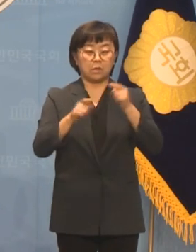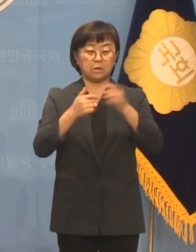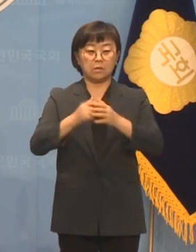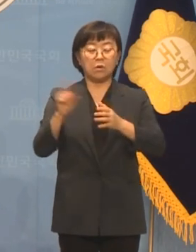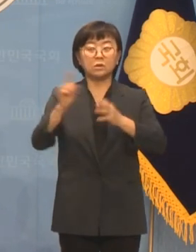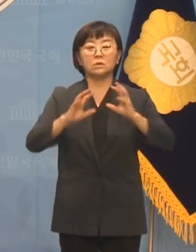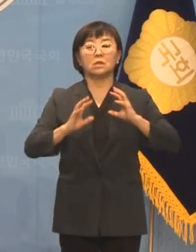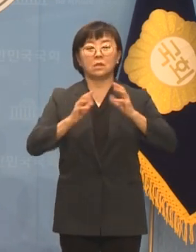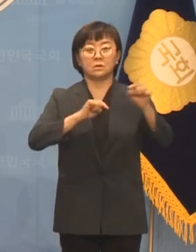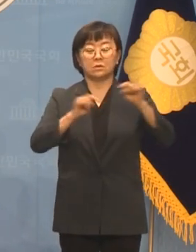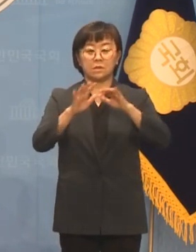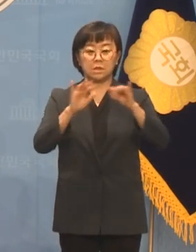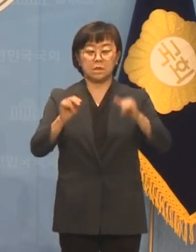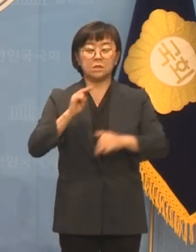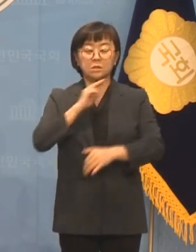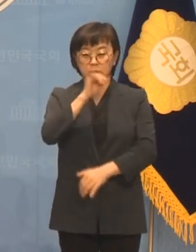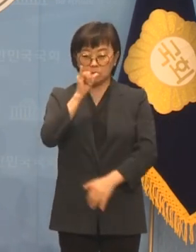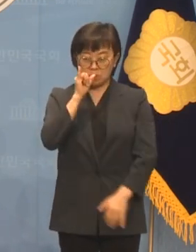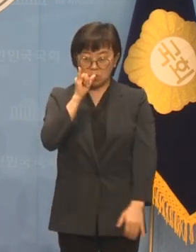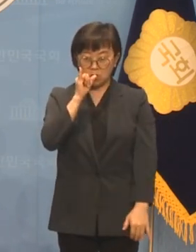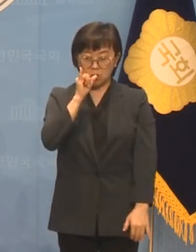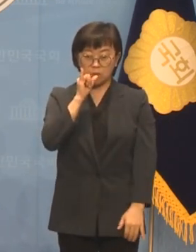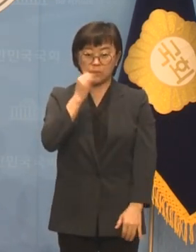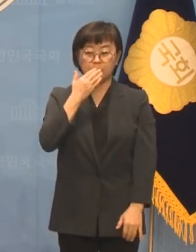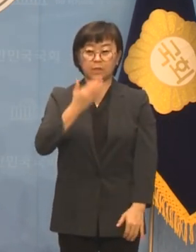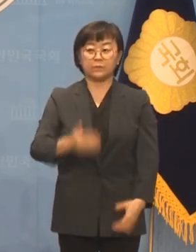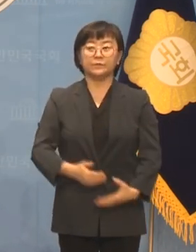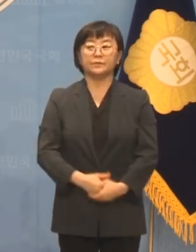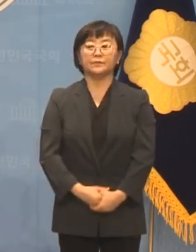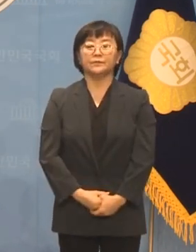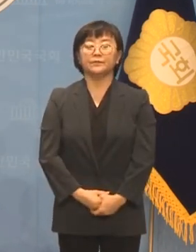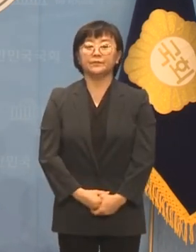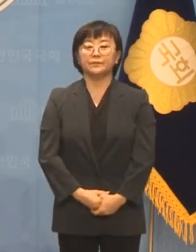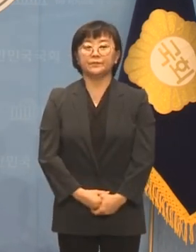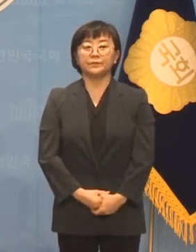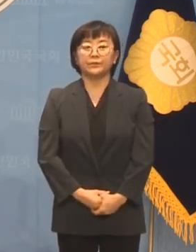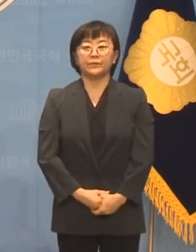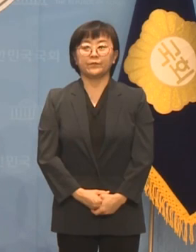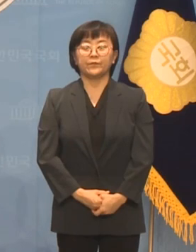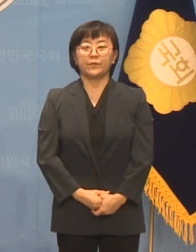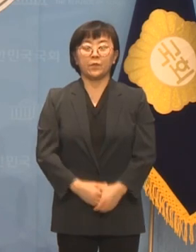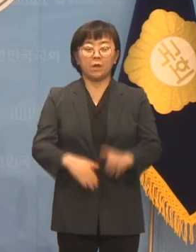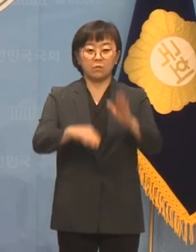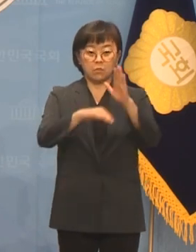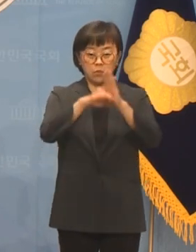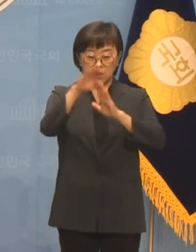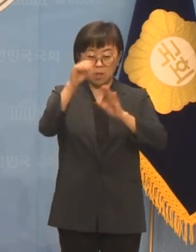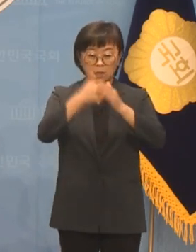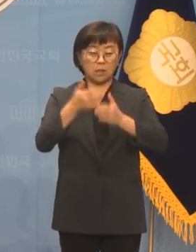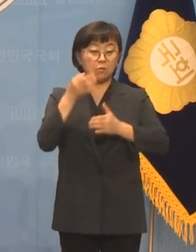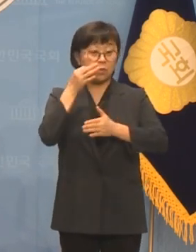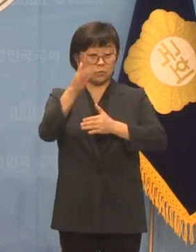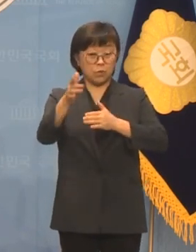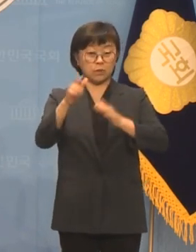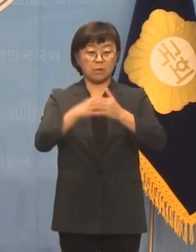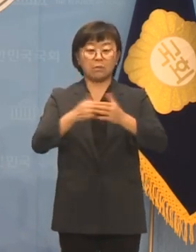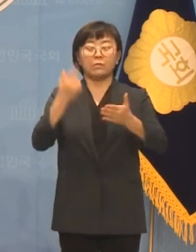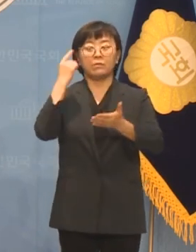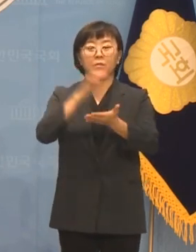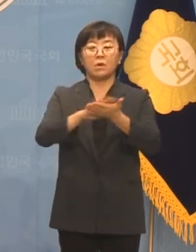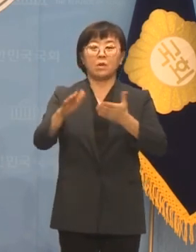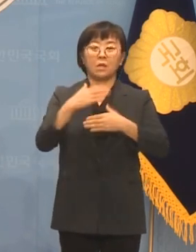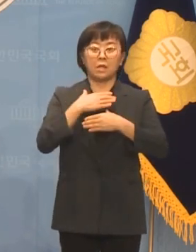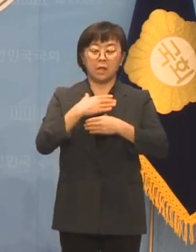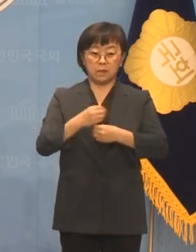정신인지 의구심이 들지 않을 수 없습니다 북한의 본때를 보인다면서 평화의